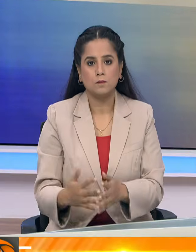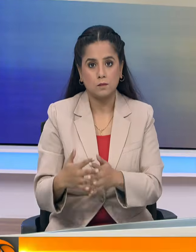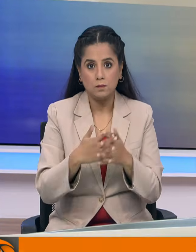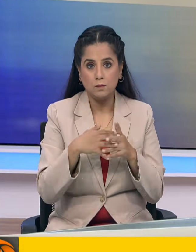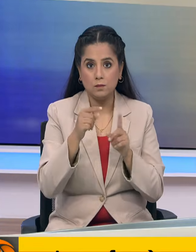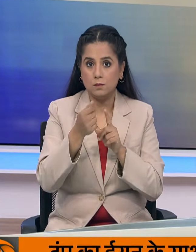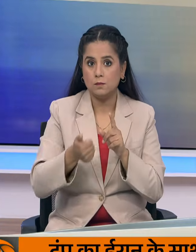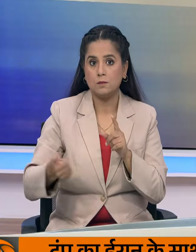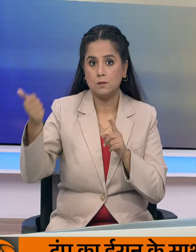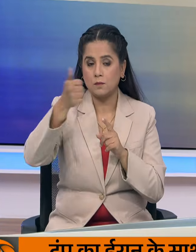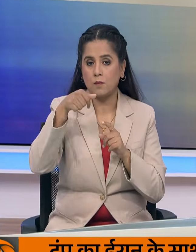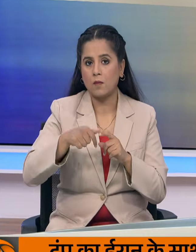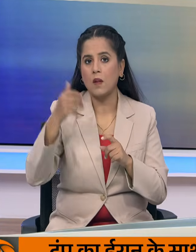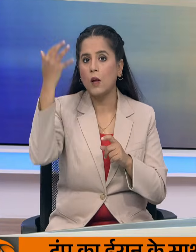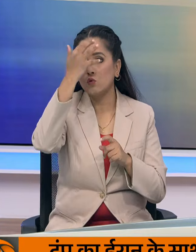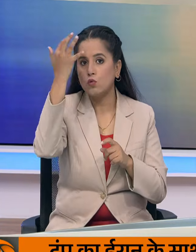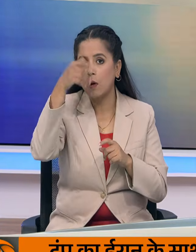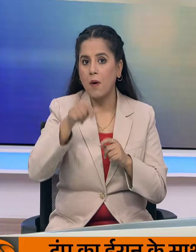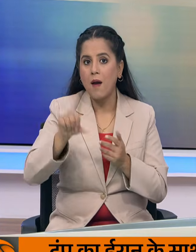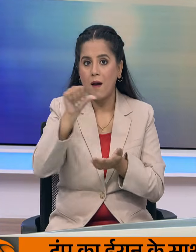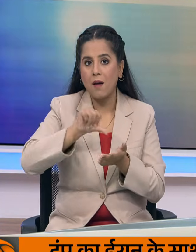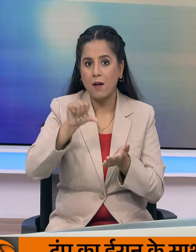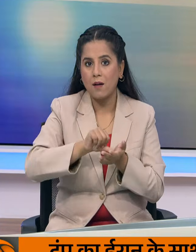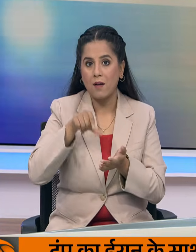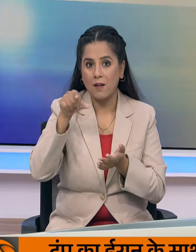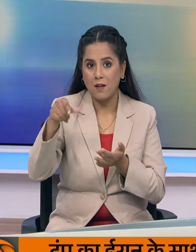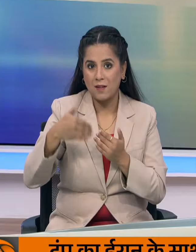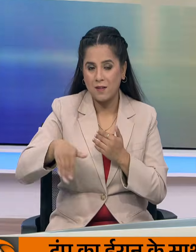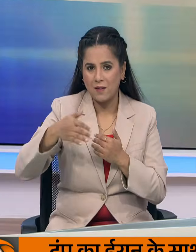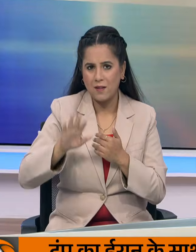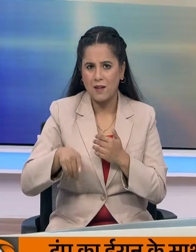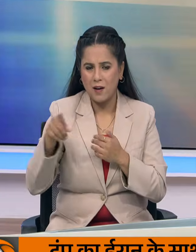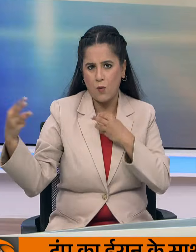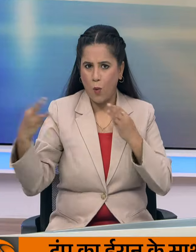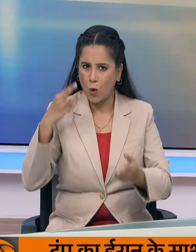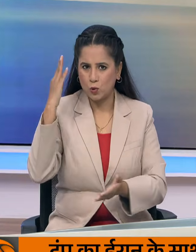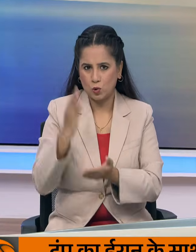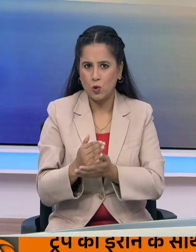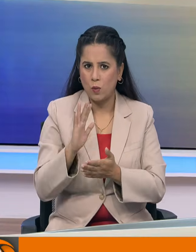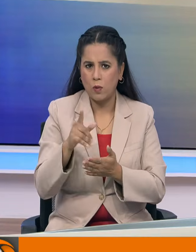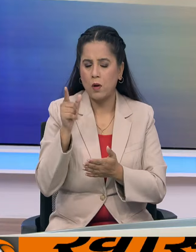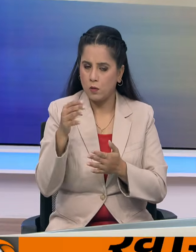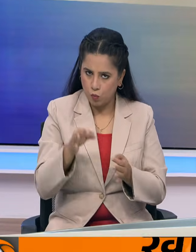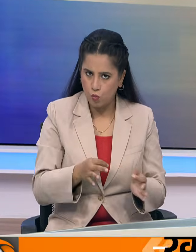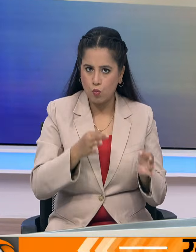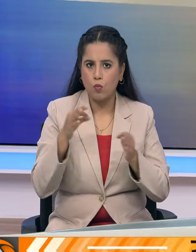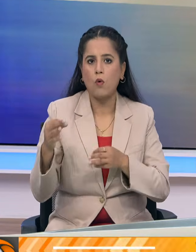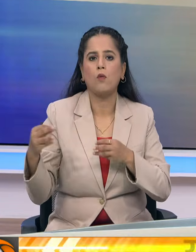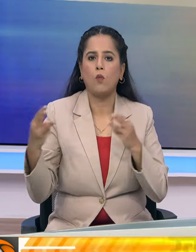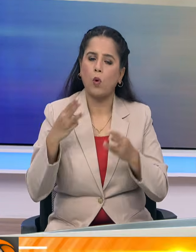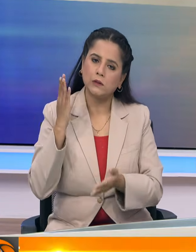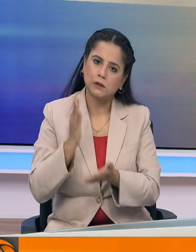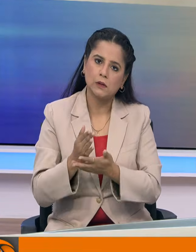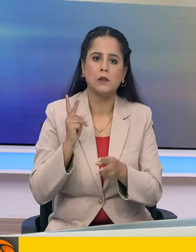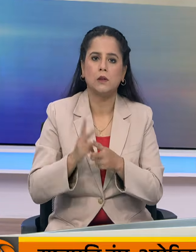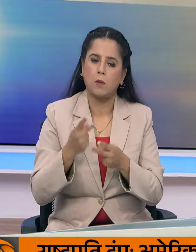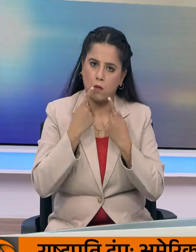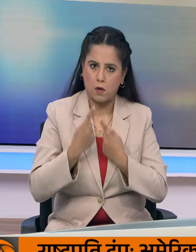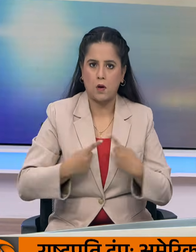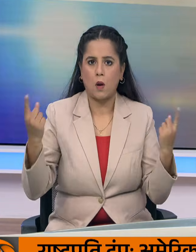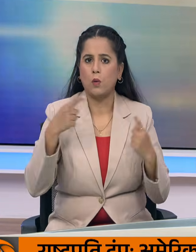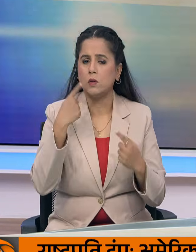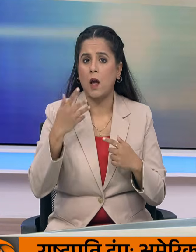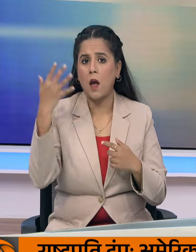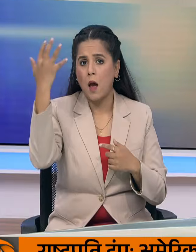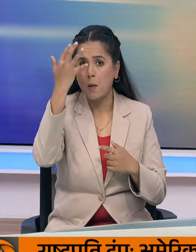अमेरिका के राष्ट्रपति डोनाल्ड ट्रंप ने ईरान के साथ जारी अस्थायी युद्ध विराम को आगे बढ़ाने की घोषणा की है। उन्होंने कहा